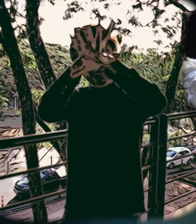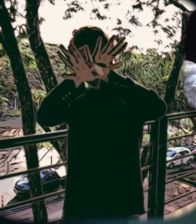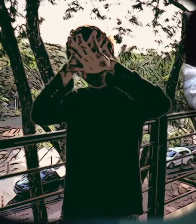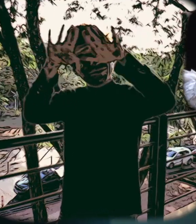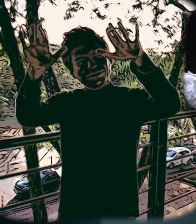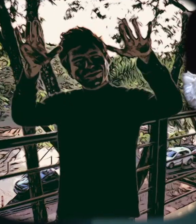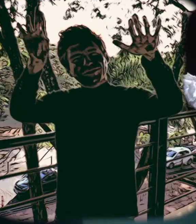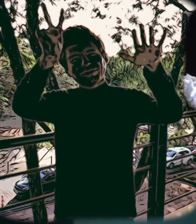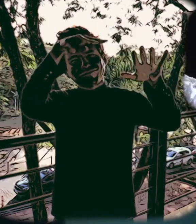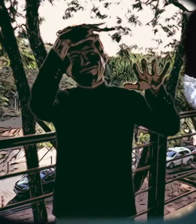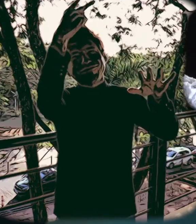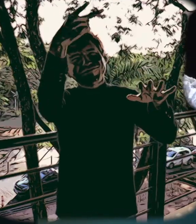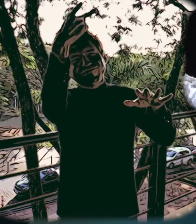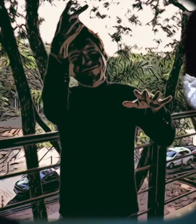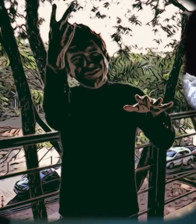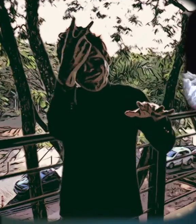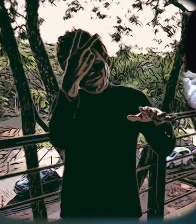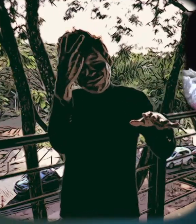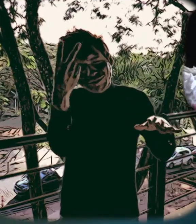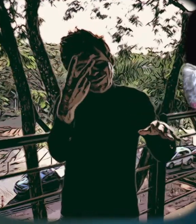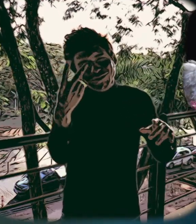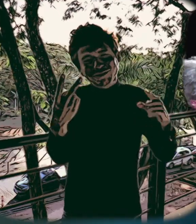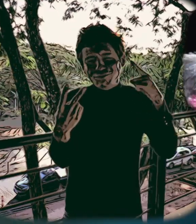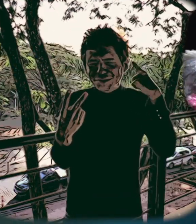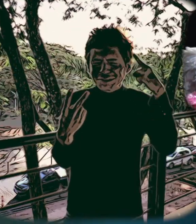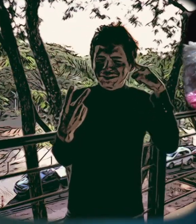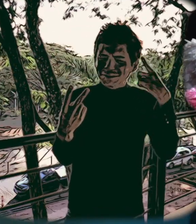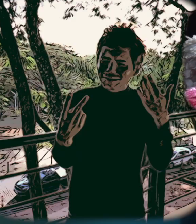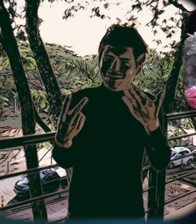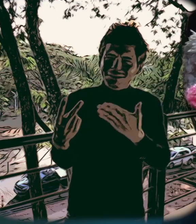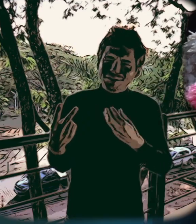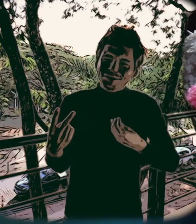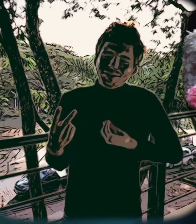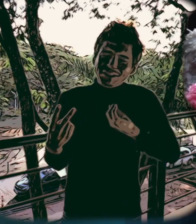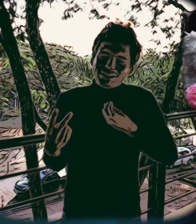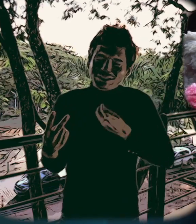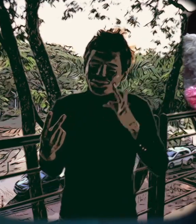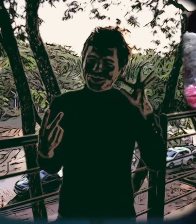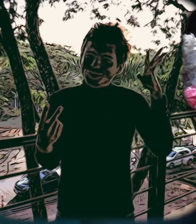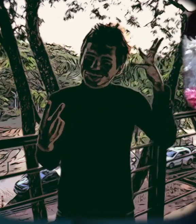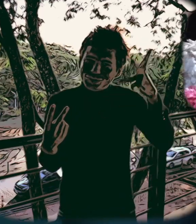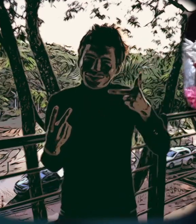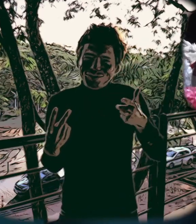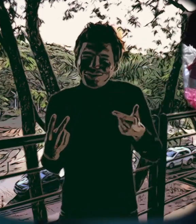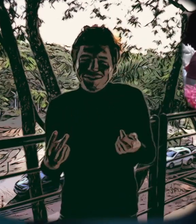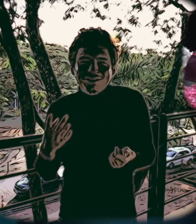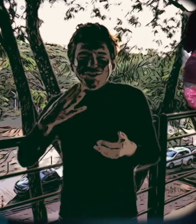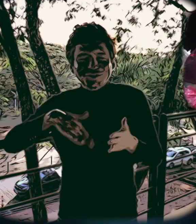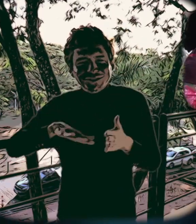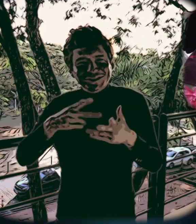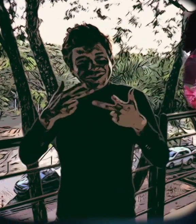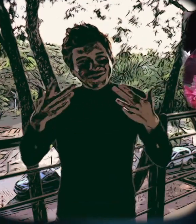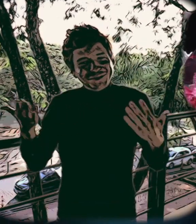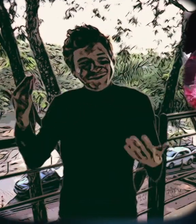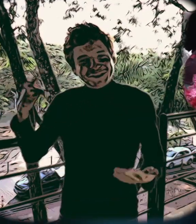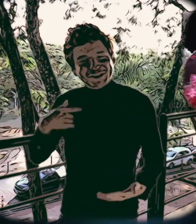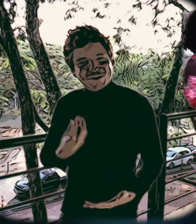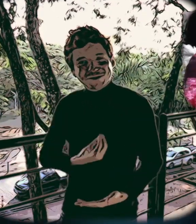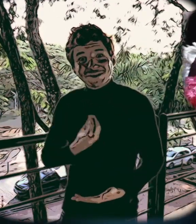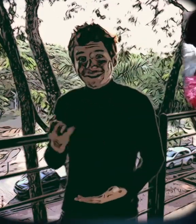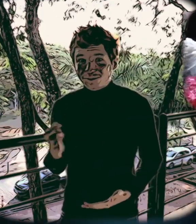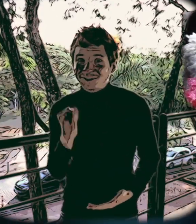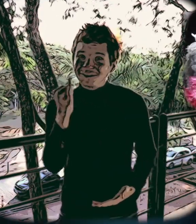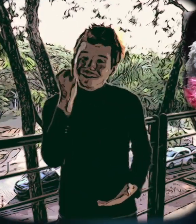voar terá seu fim na queda refletida a vida inteira. E tudo que